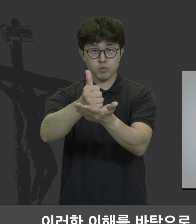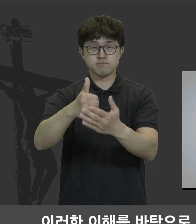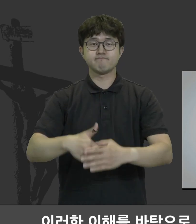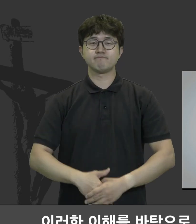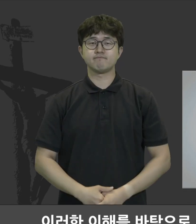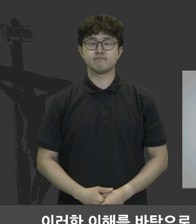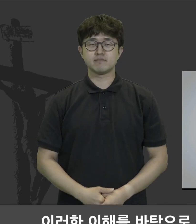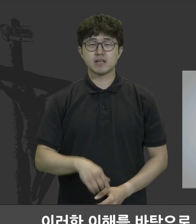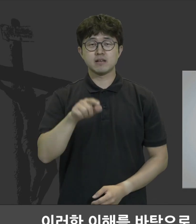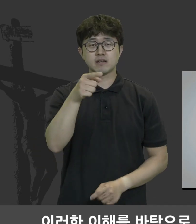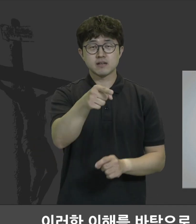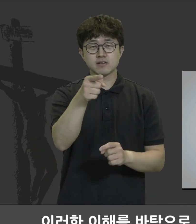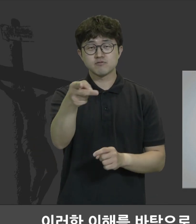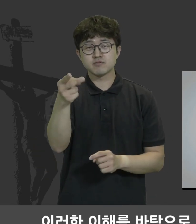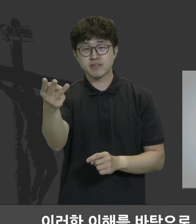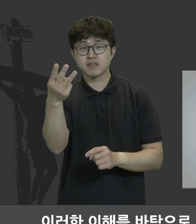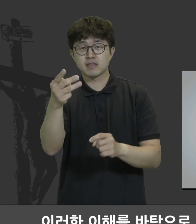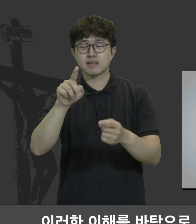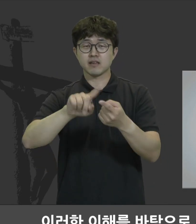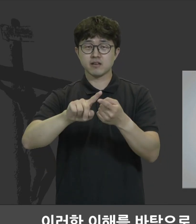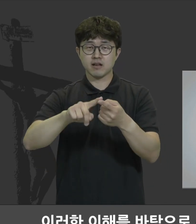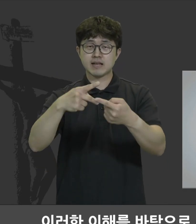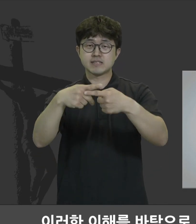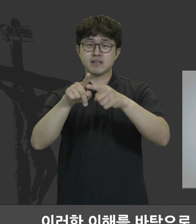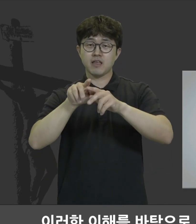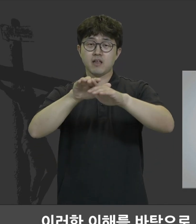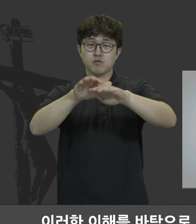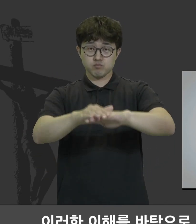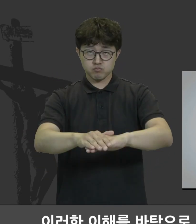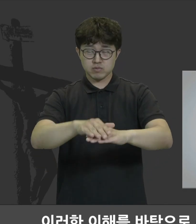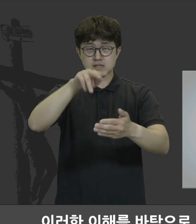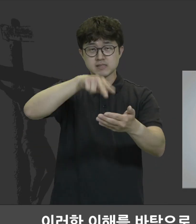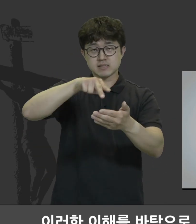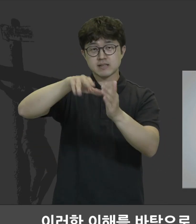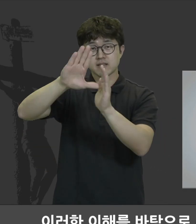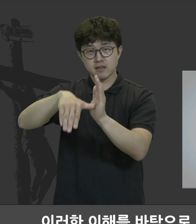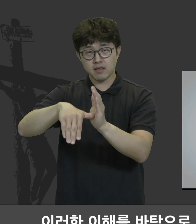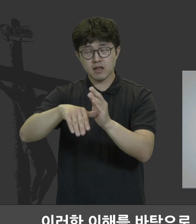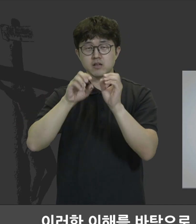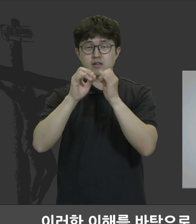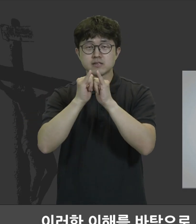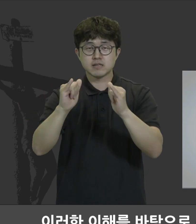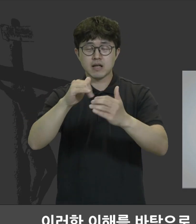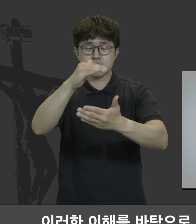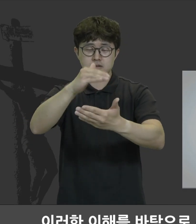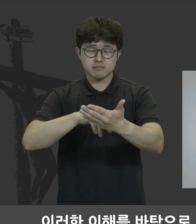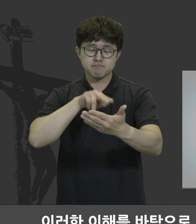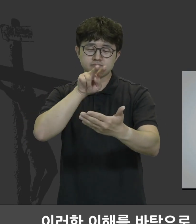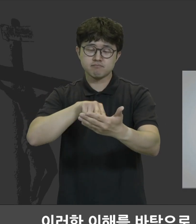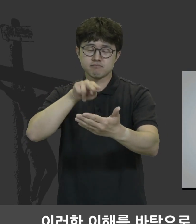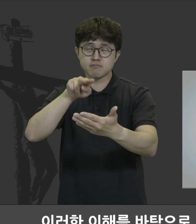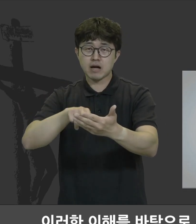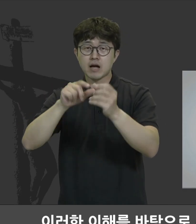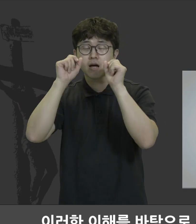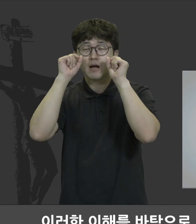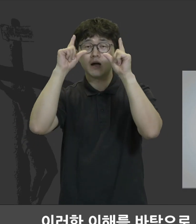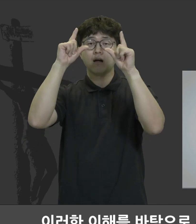이러한 이해를 바탕으로 선지서를 읽을 때 우리는 비로소 선지자들의 메시지를 바르게 이해할 수 있습니다.